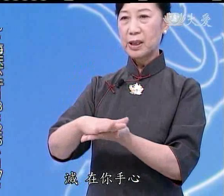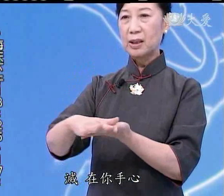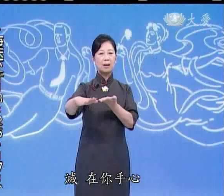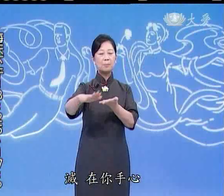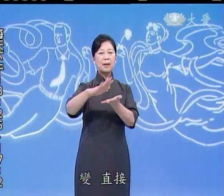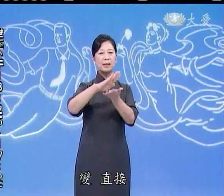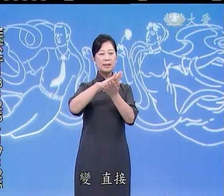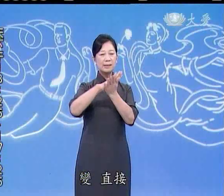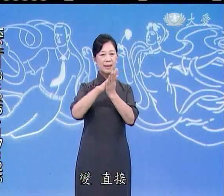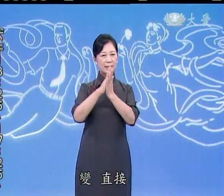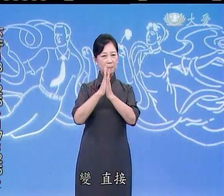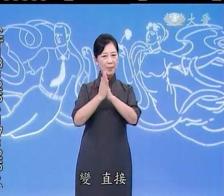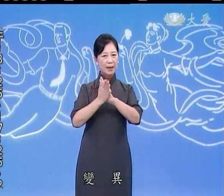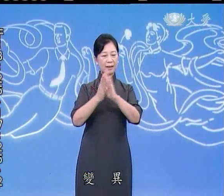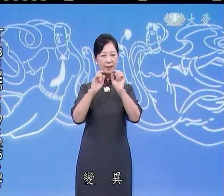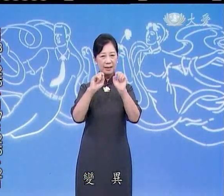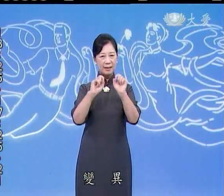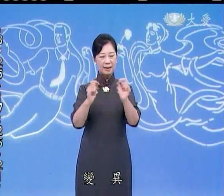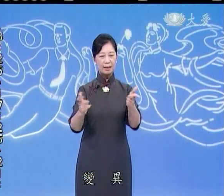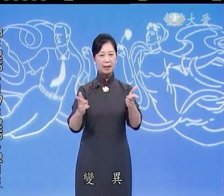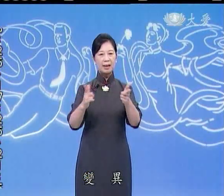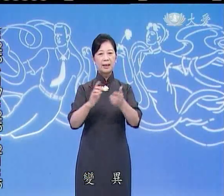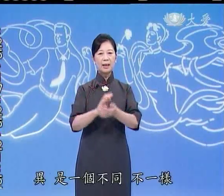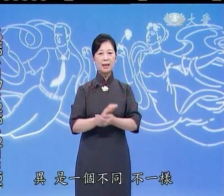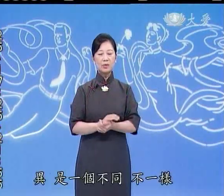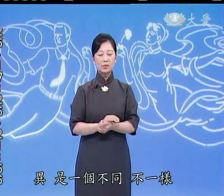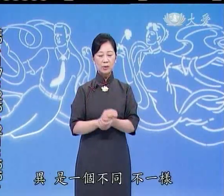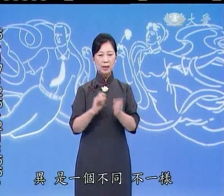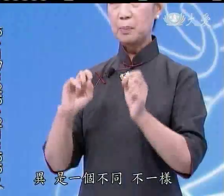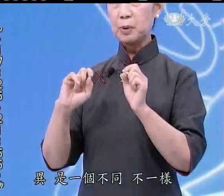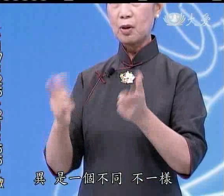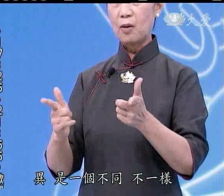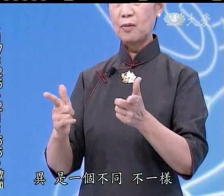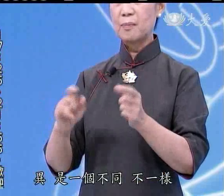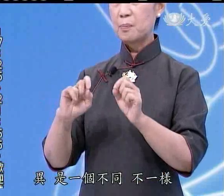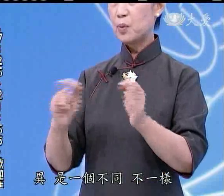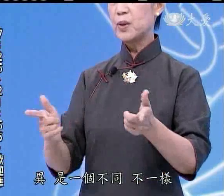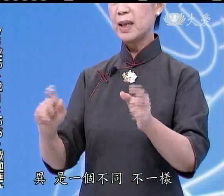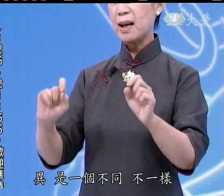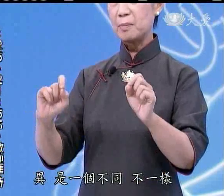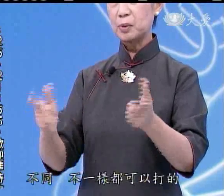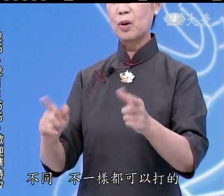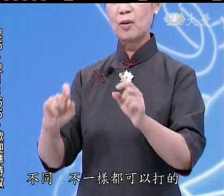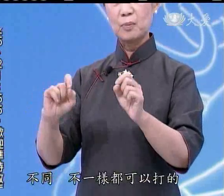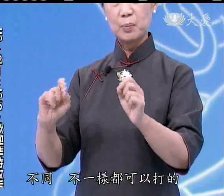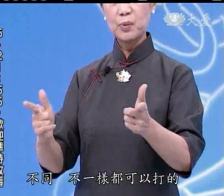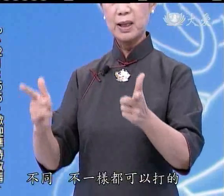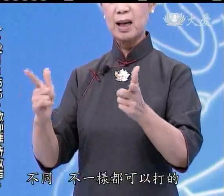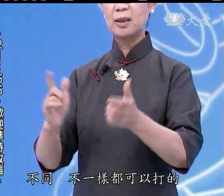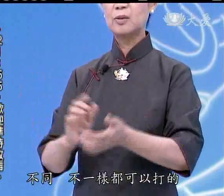心，变呢直接变异，异是一个不同、不一样、不同、不一样